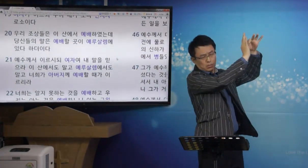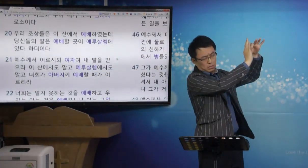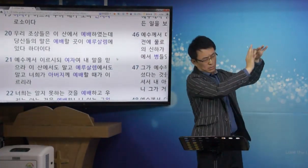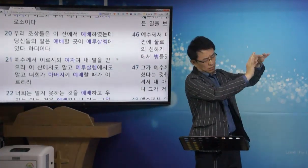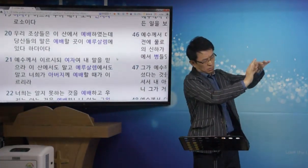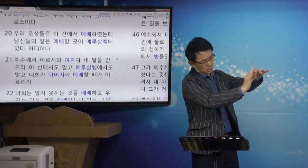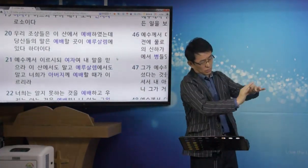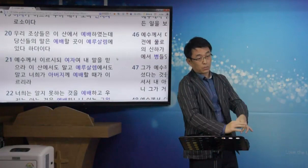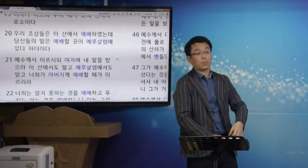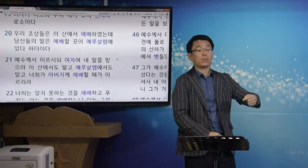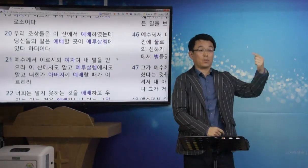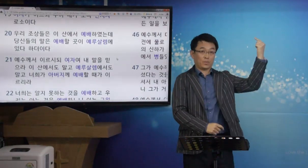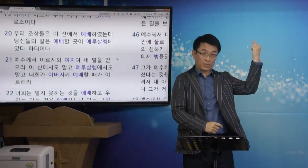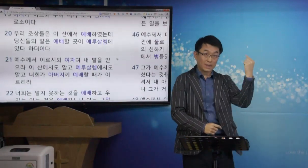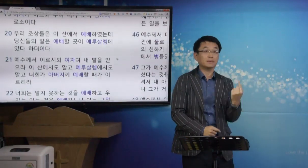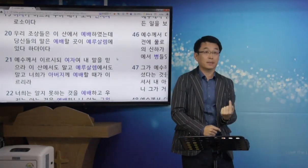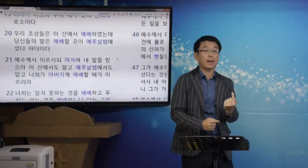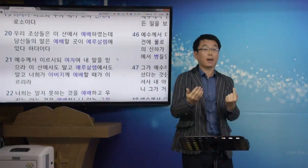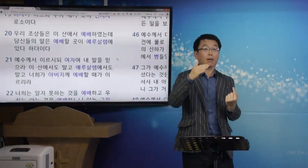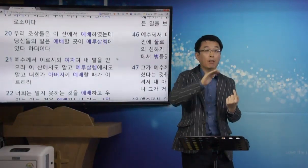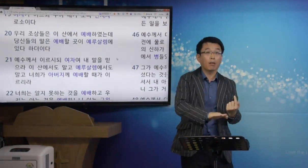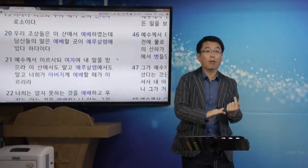지금까지 계속 예배를 드리고 오고 있습니다.